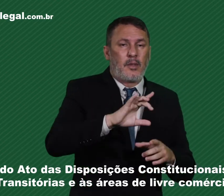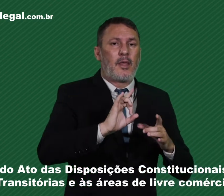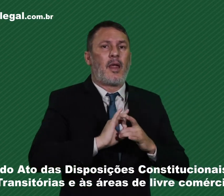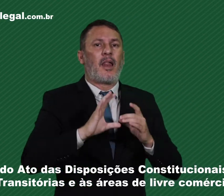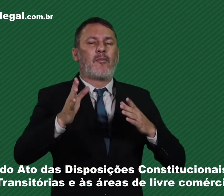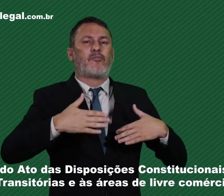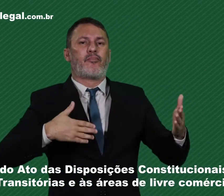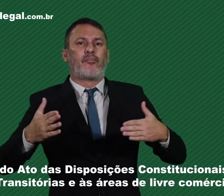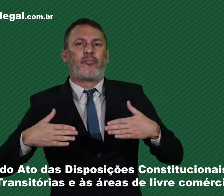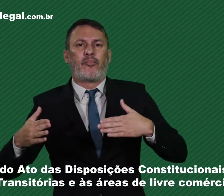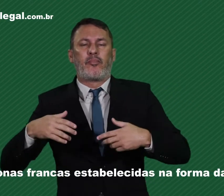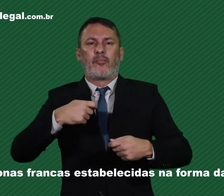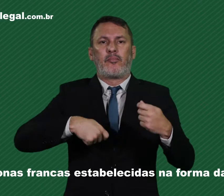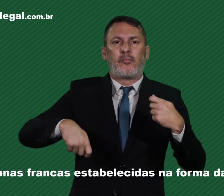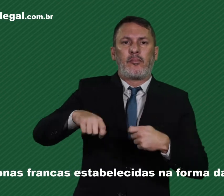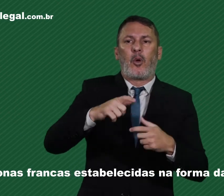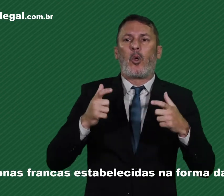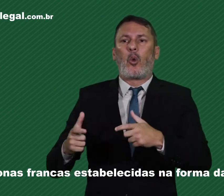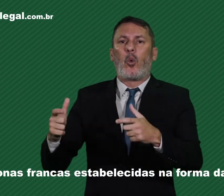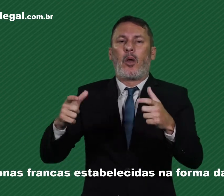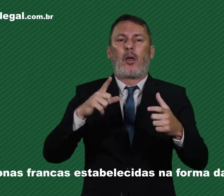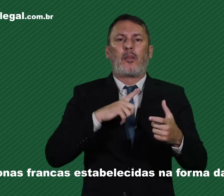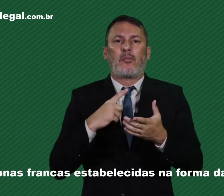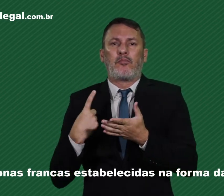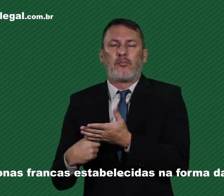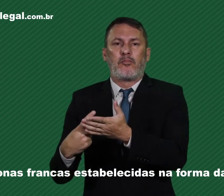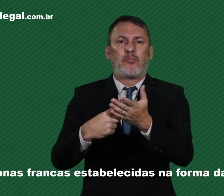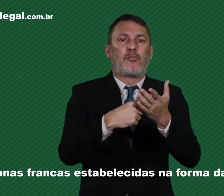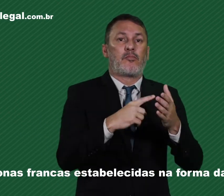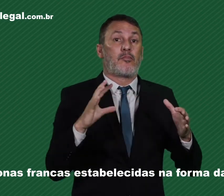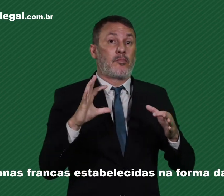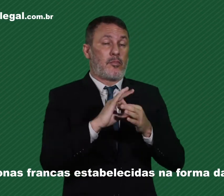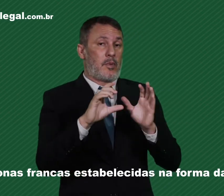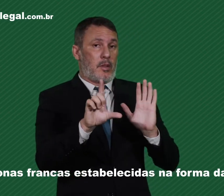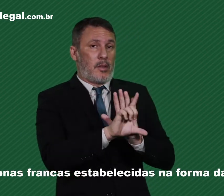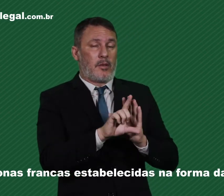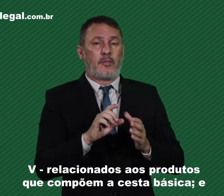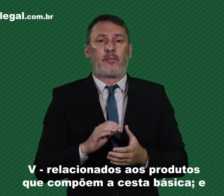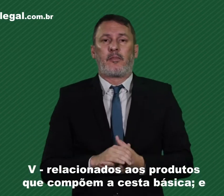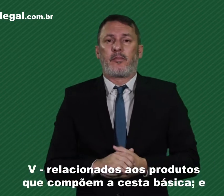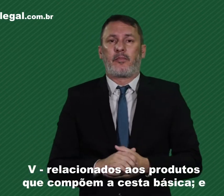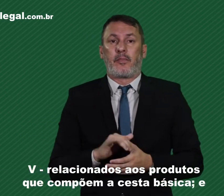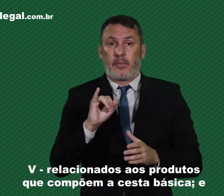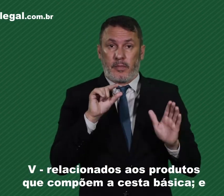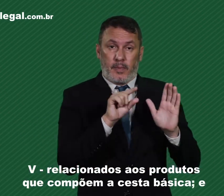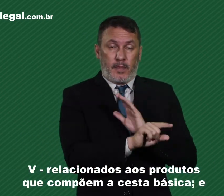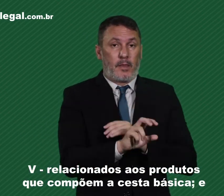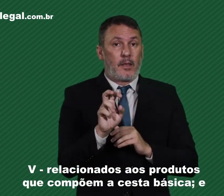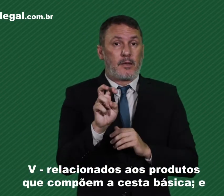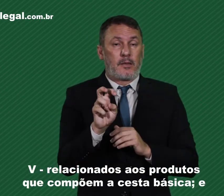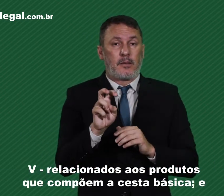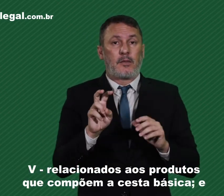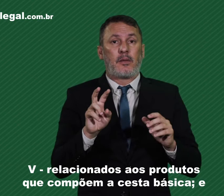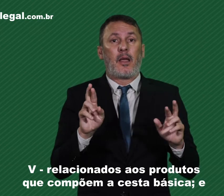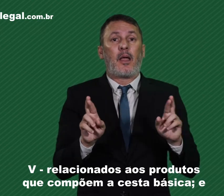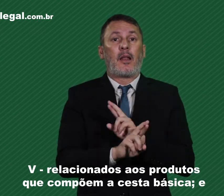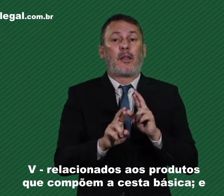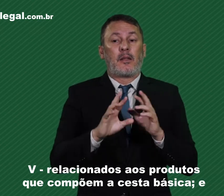áreas de livre comércio e zonas francas estabelecidas na forma da Lei inciso 5 relacionados aos